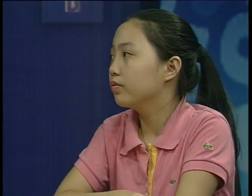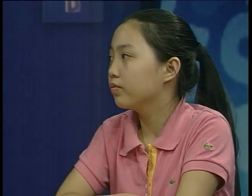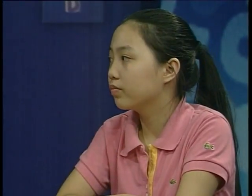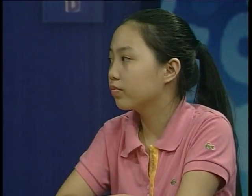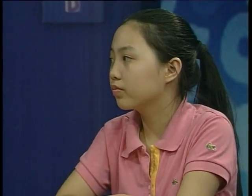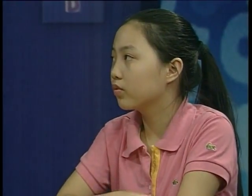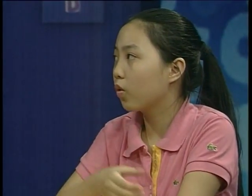miệng